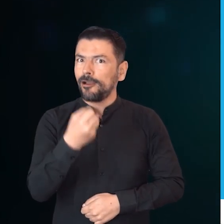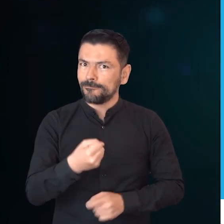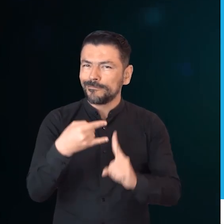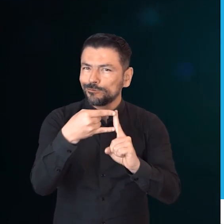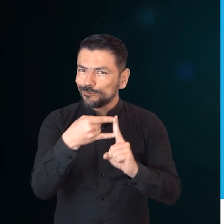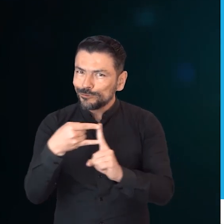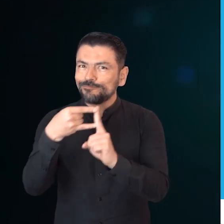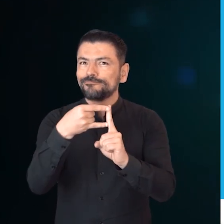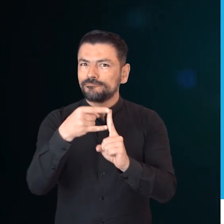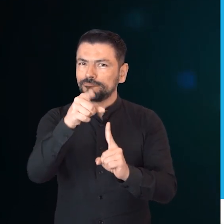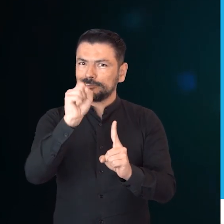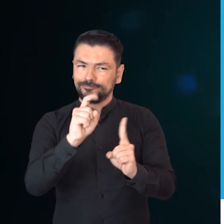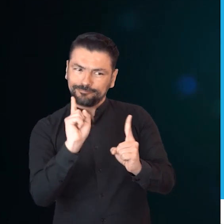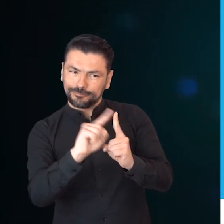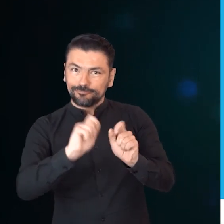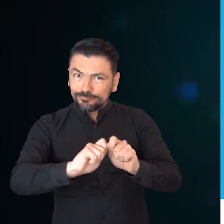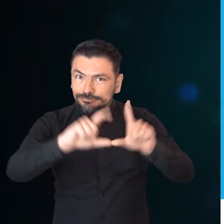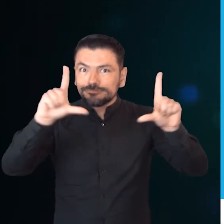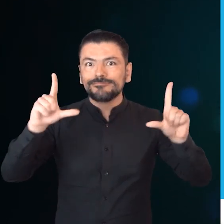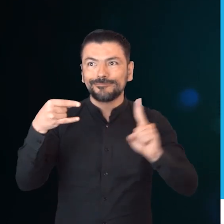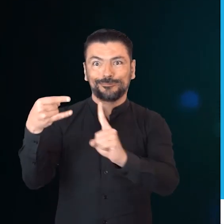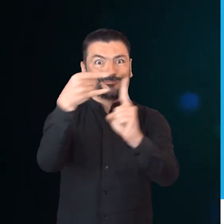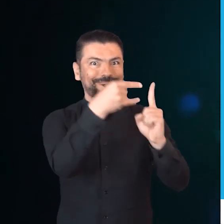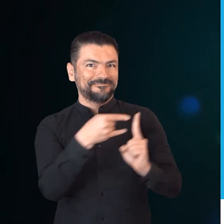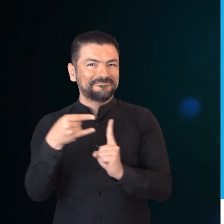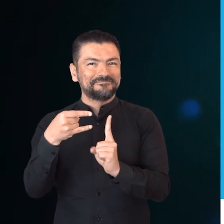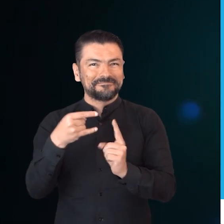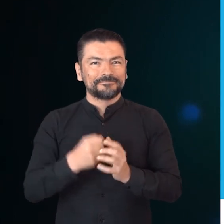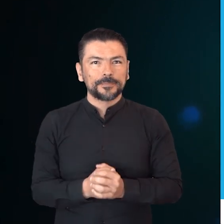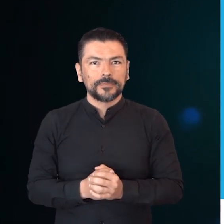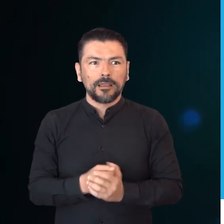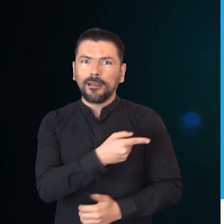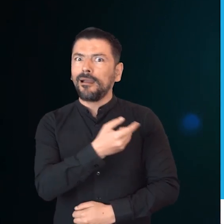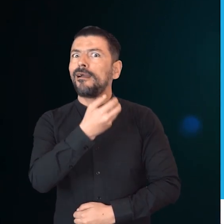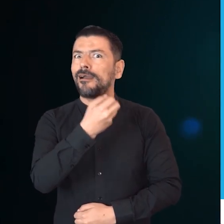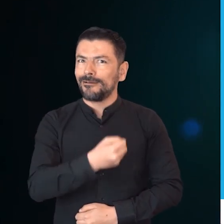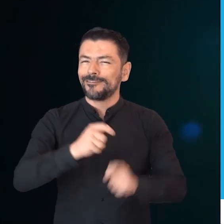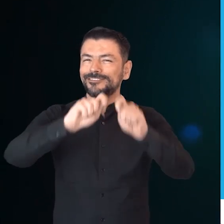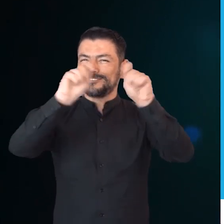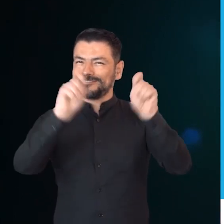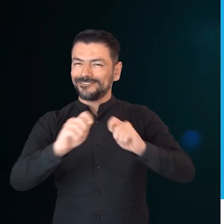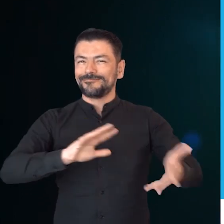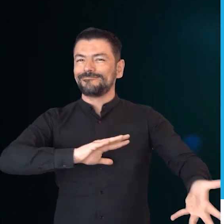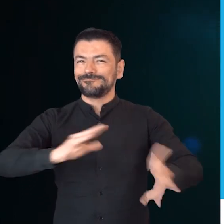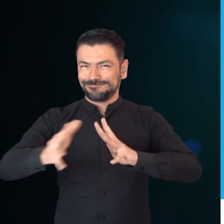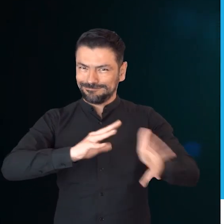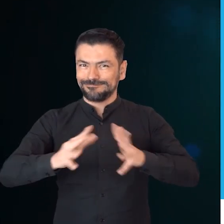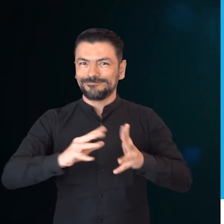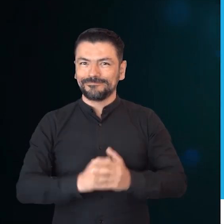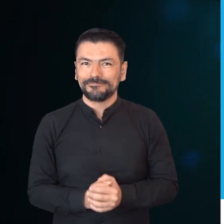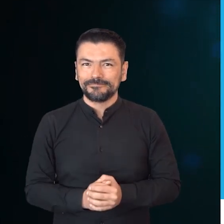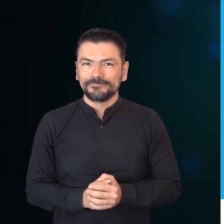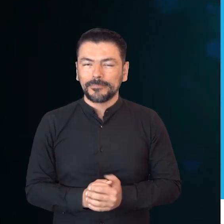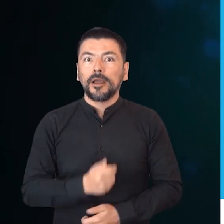contará con interpretación en señas internacionales, inglés, español y subtitulado.